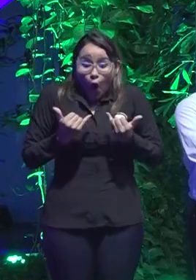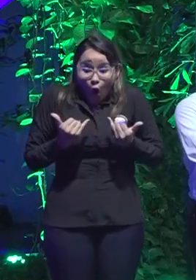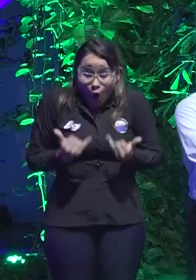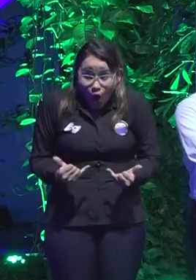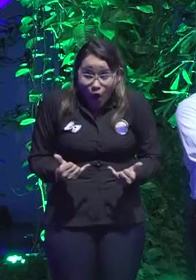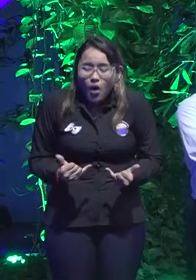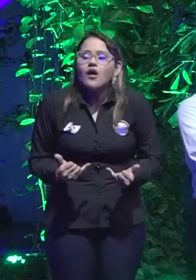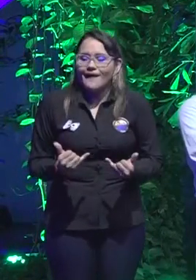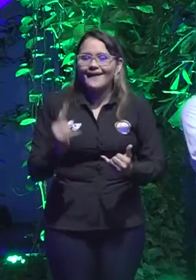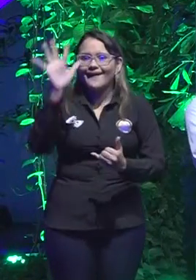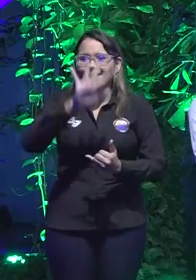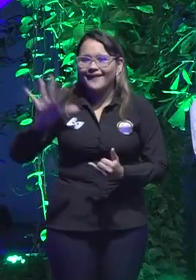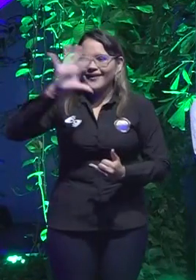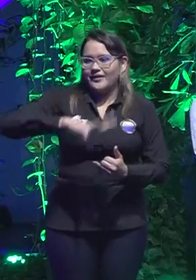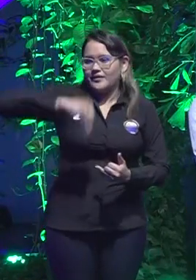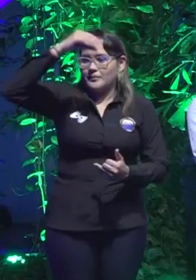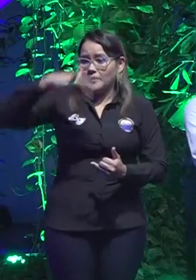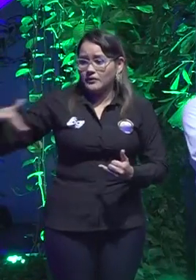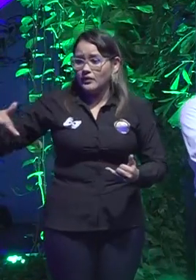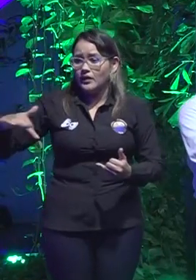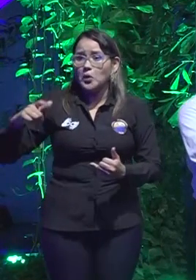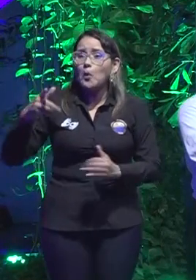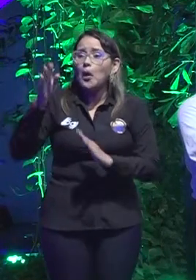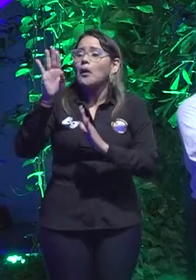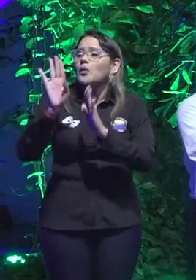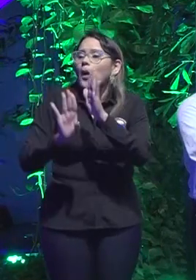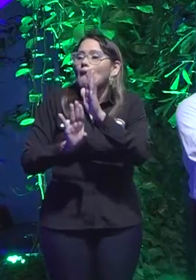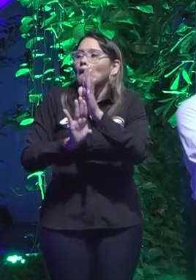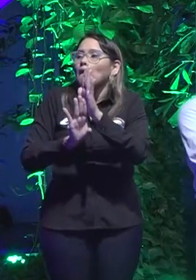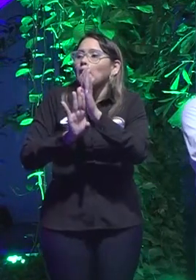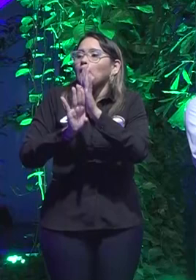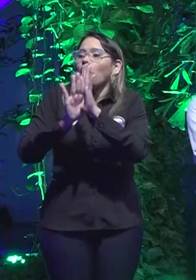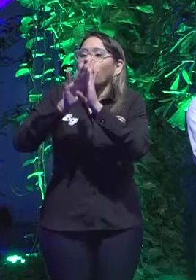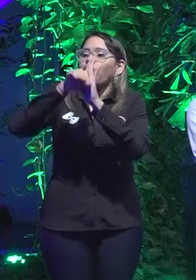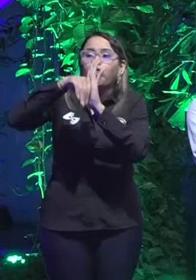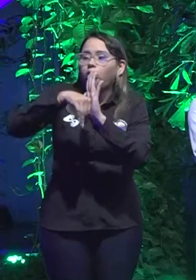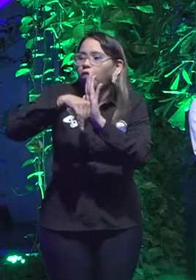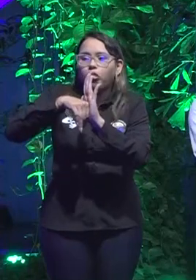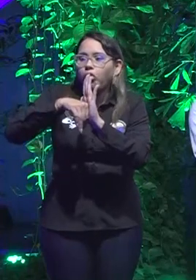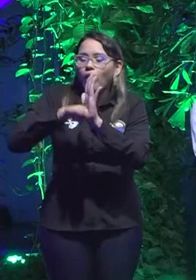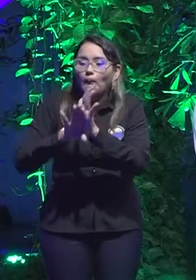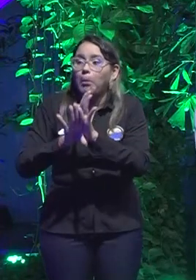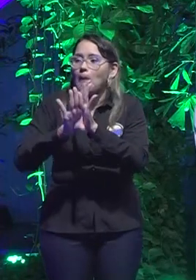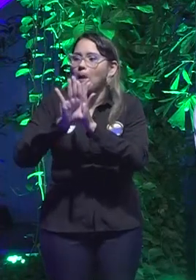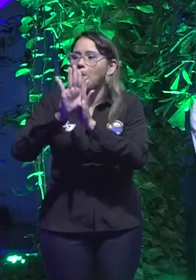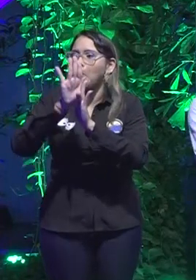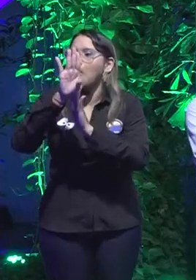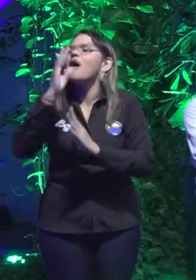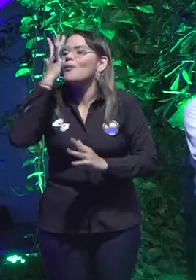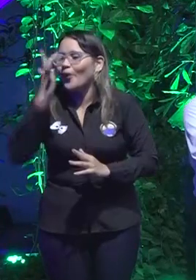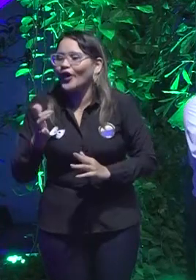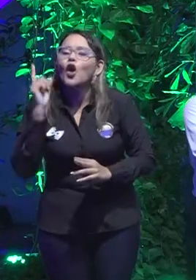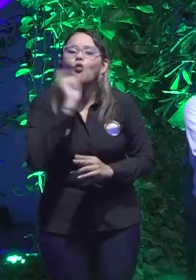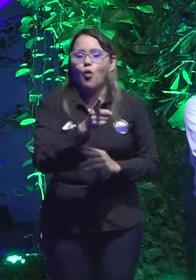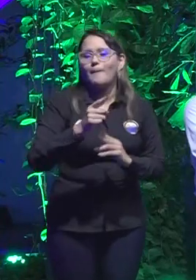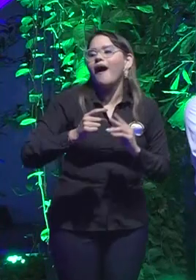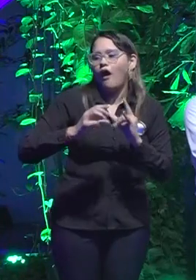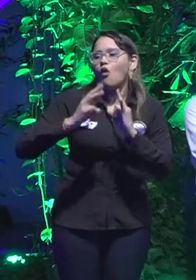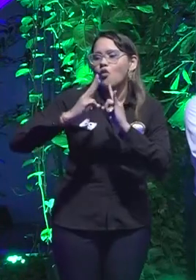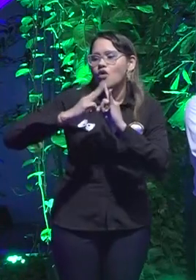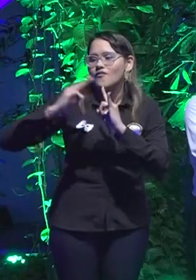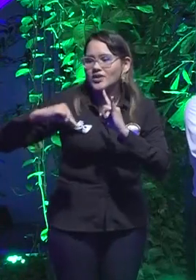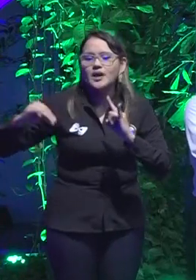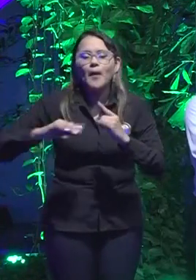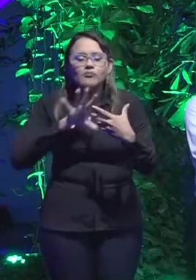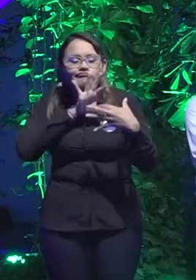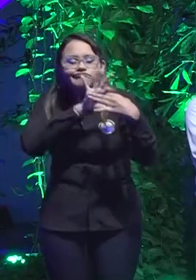el departamento no ha retrocedido más en el índice de competitividad, ha sido gracias a los componentes de lo que se hace con la universidad en alianza con